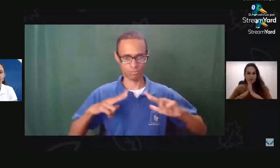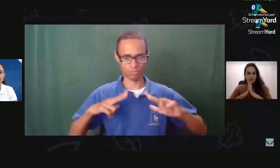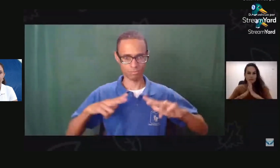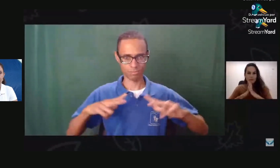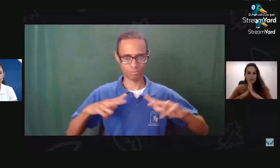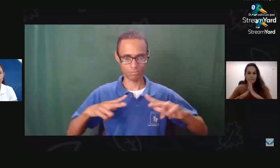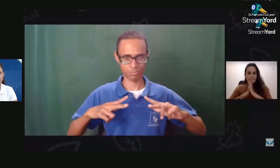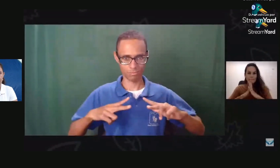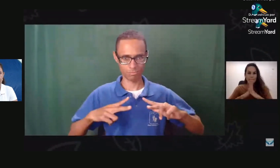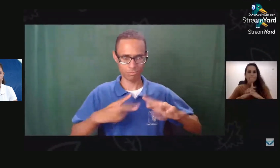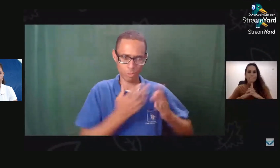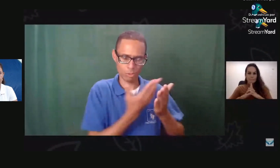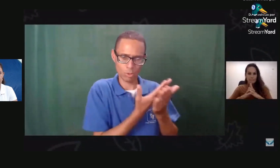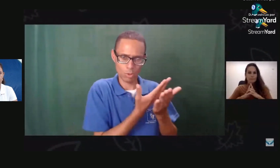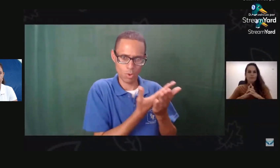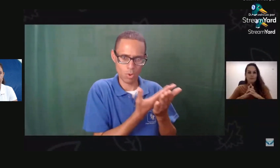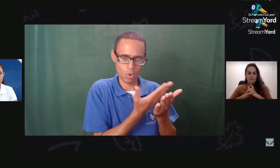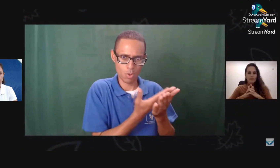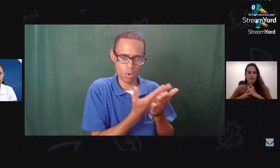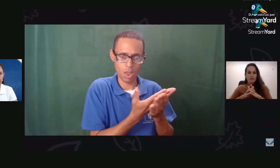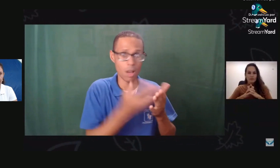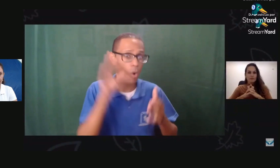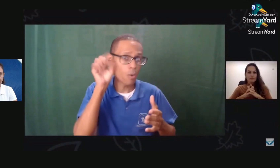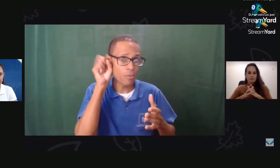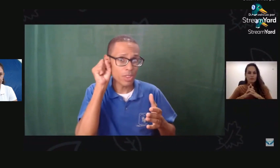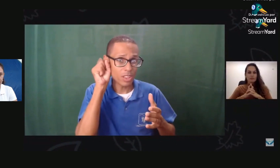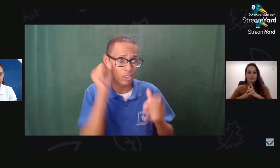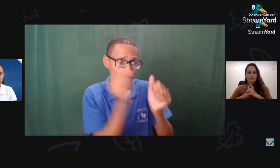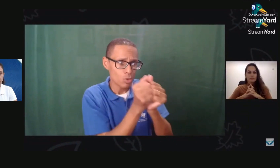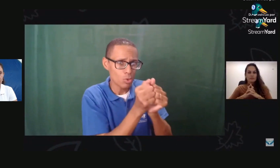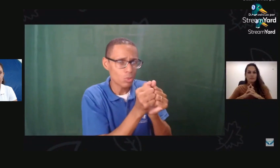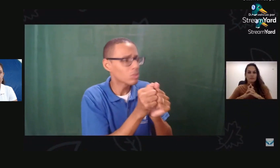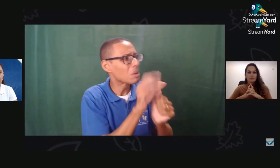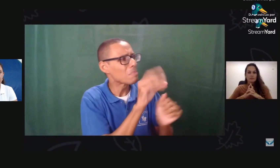Vanessa, você, né, esteve na escola particular,